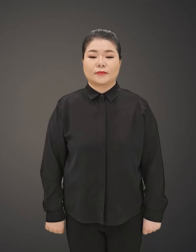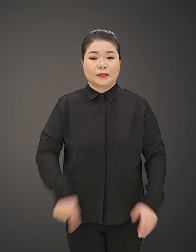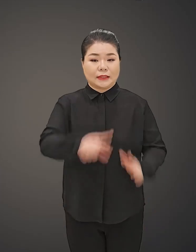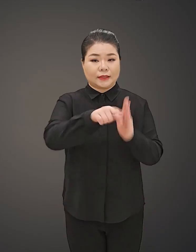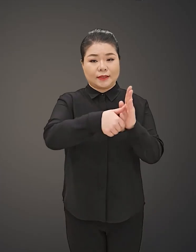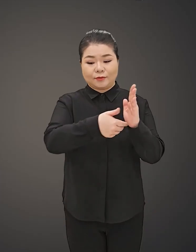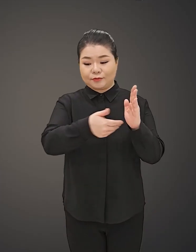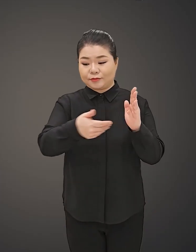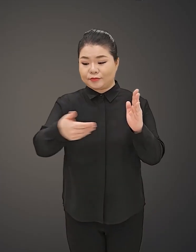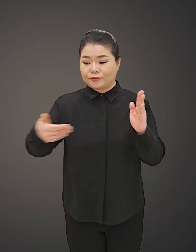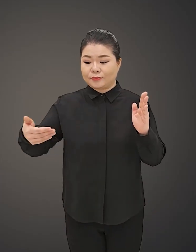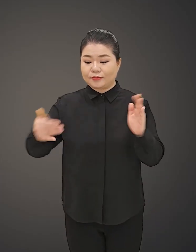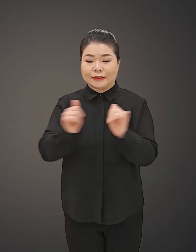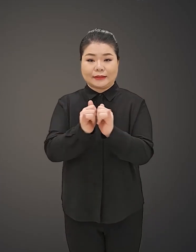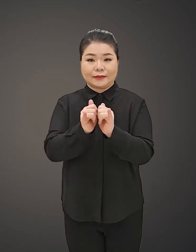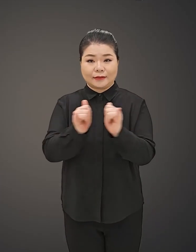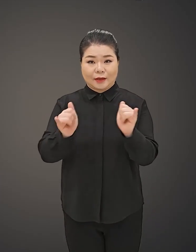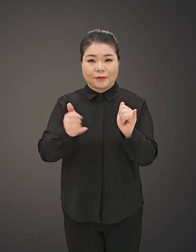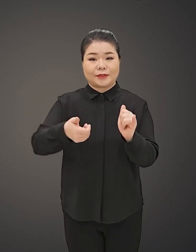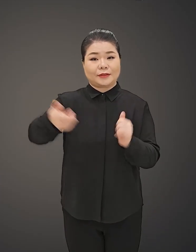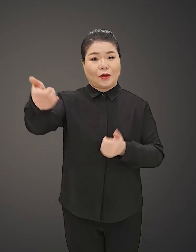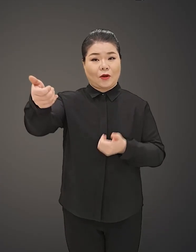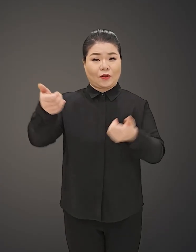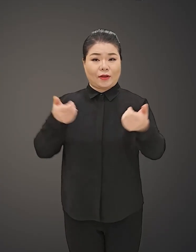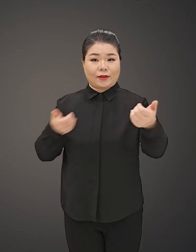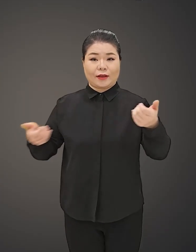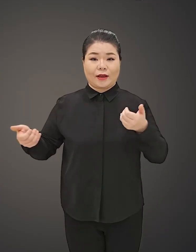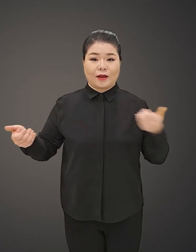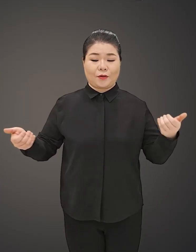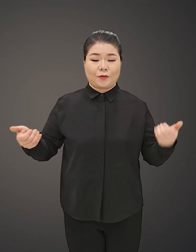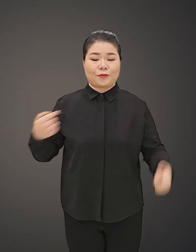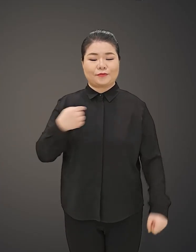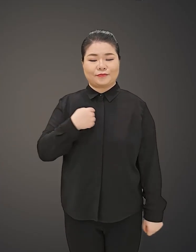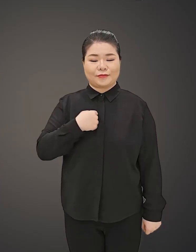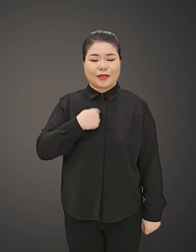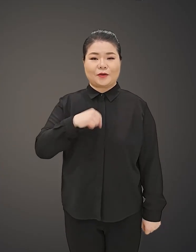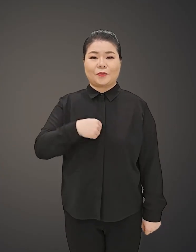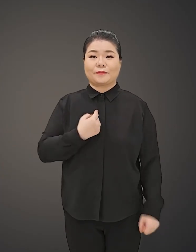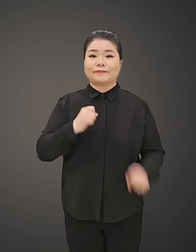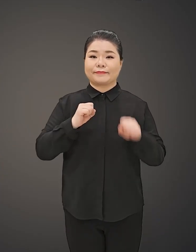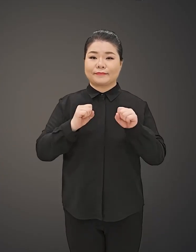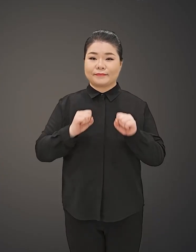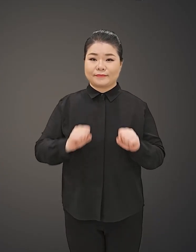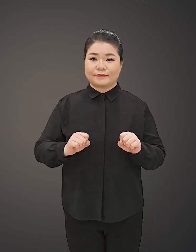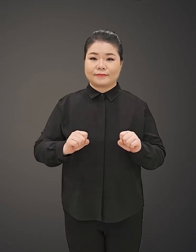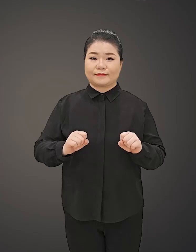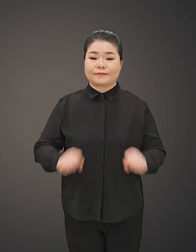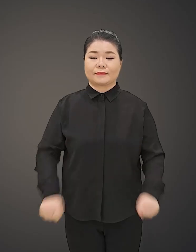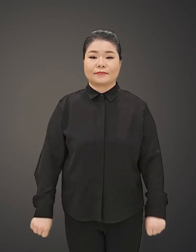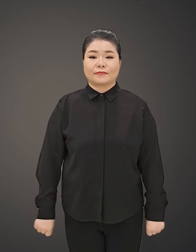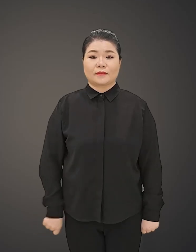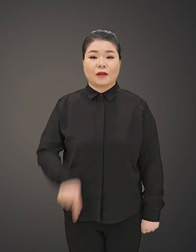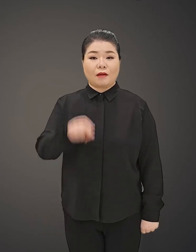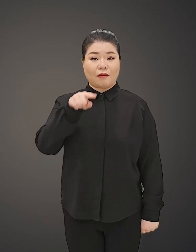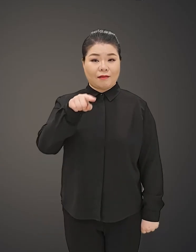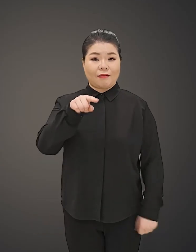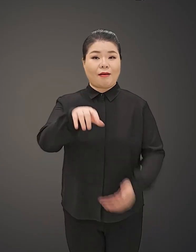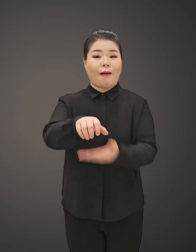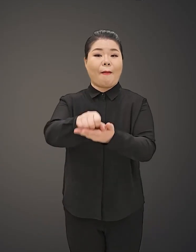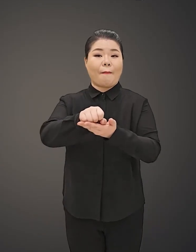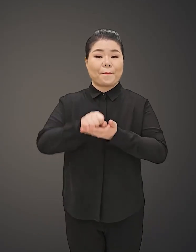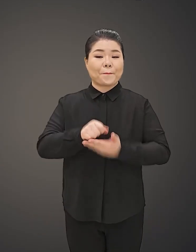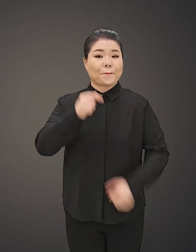시간은 지나고 사람들은 떠나고 우리는 다시 혼자가 된다. 그 사실을